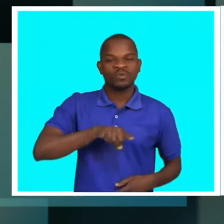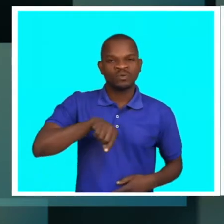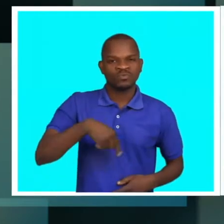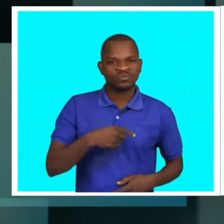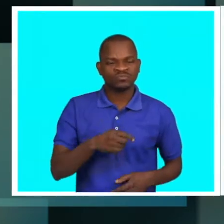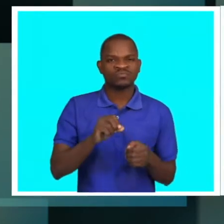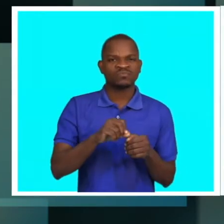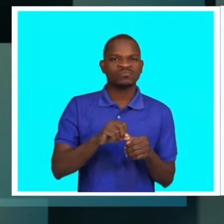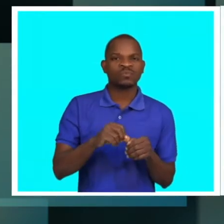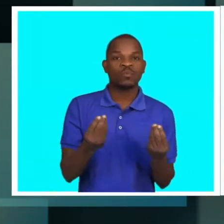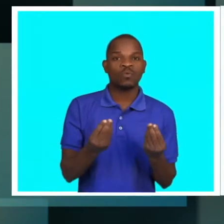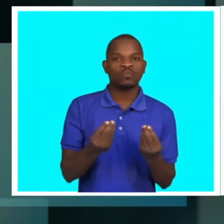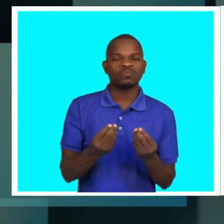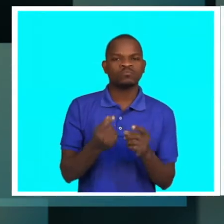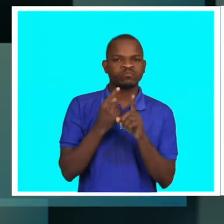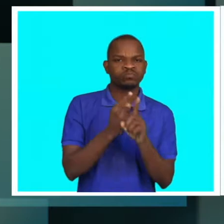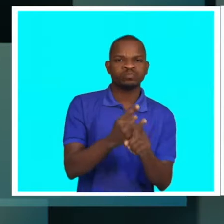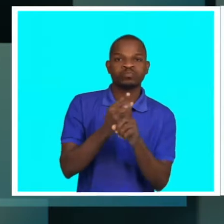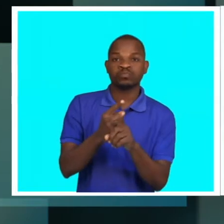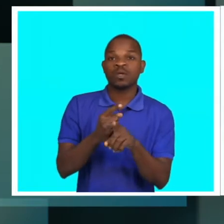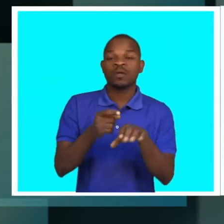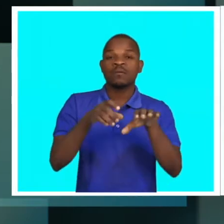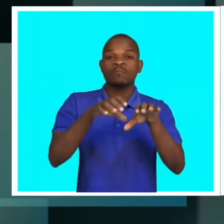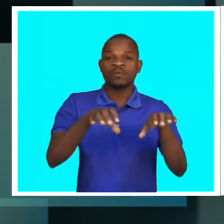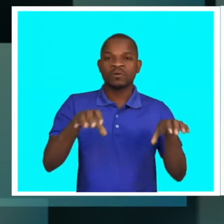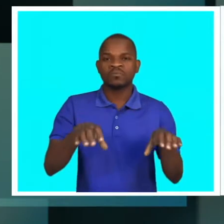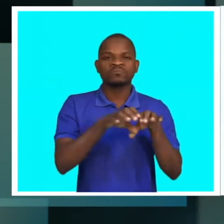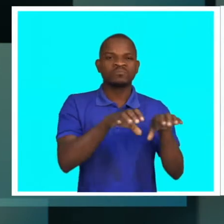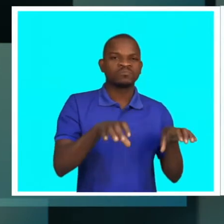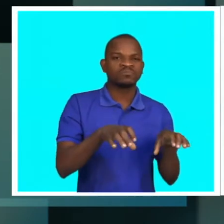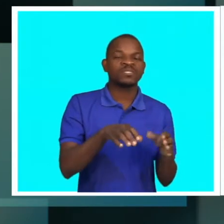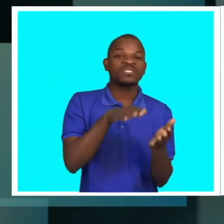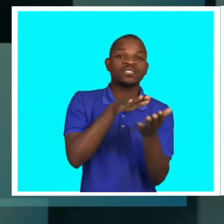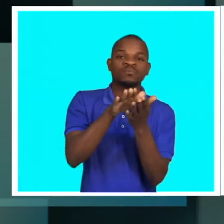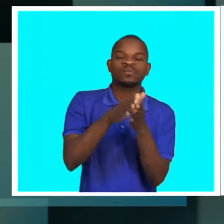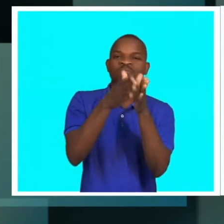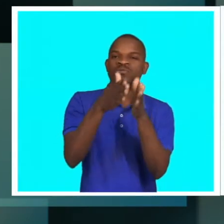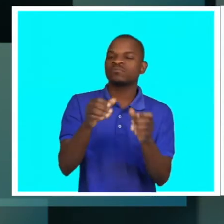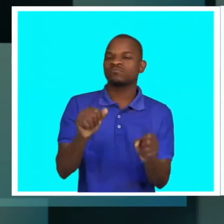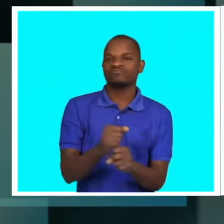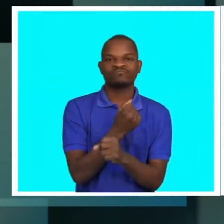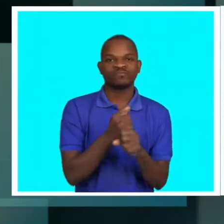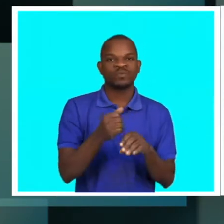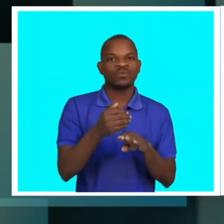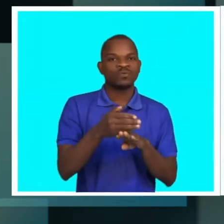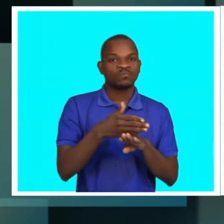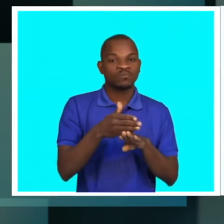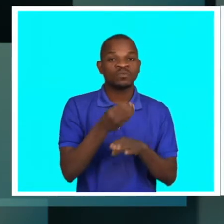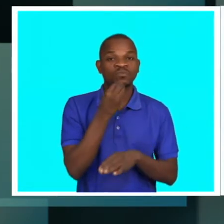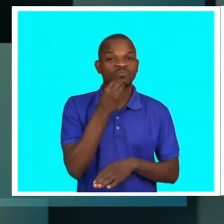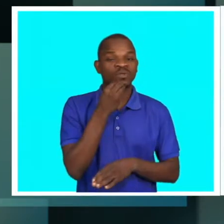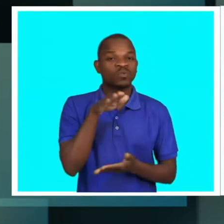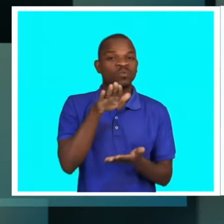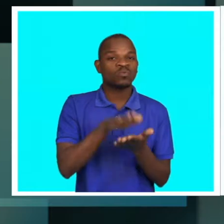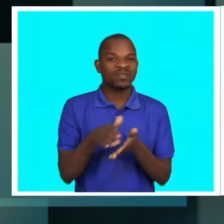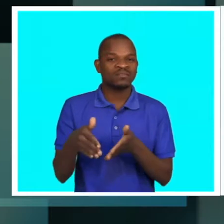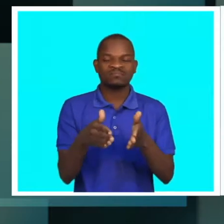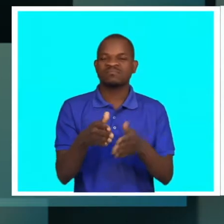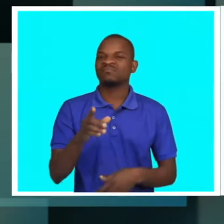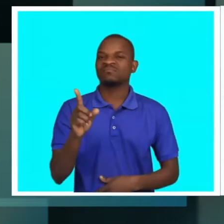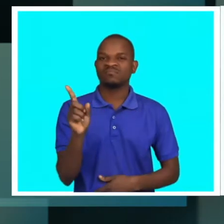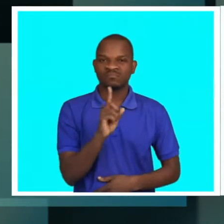Além disso, nós estamos andando de mercado em mercado, a alertar as pessoas que não consumam peixe vindo das valas de